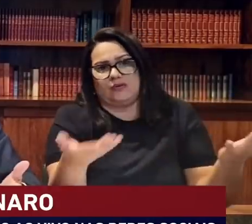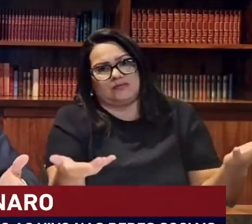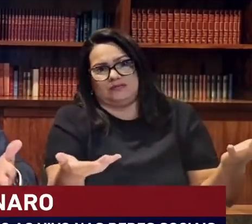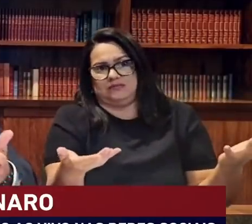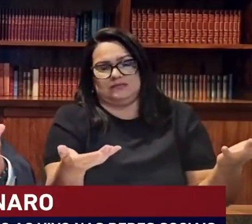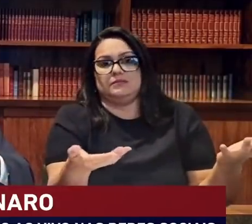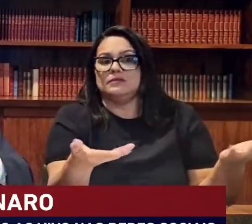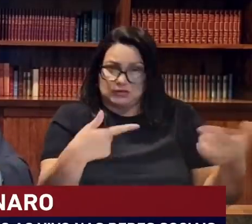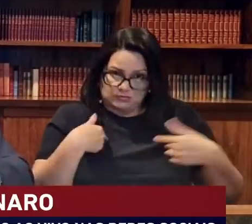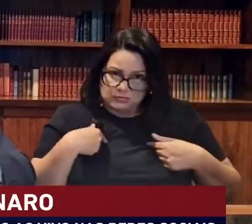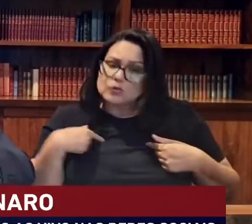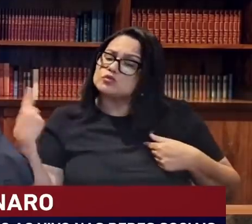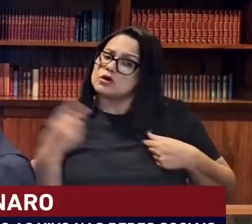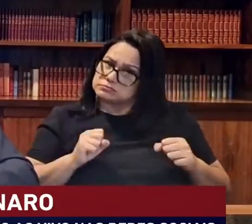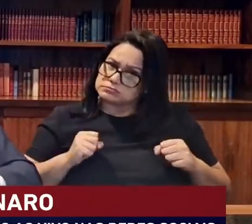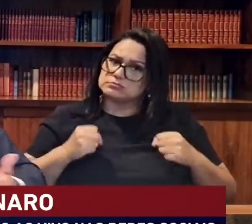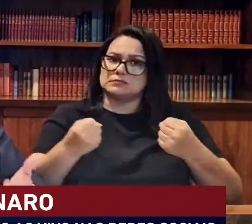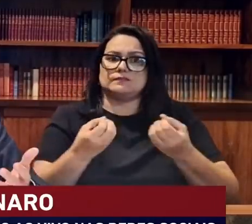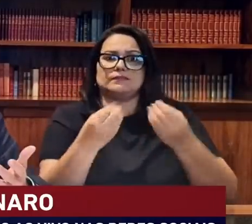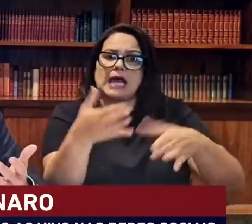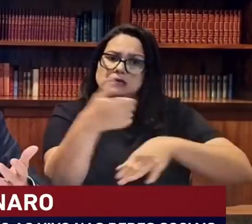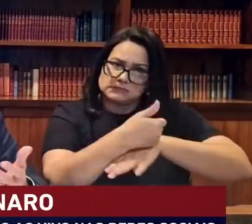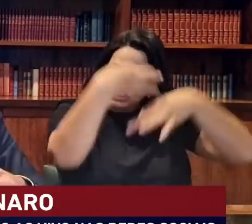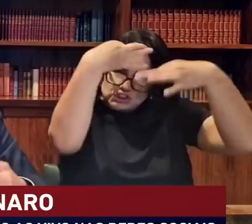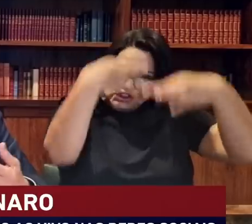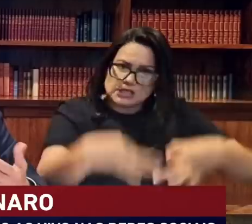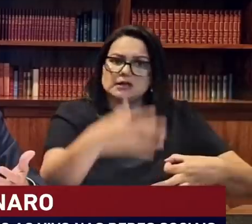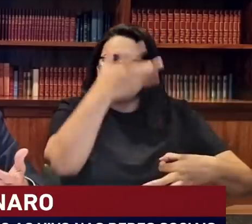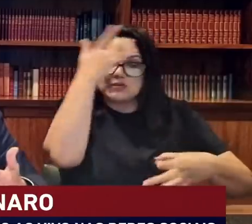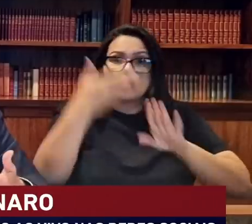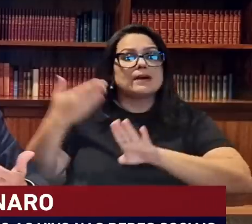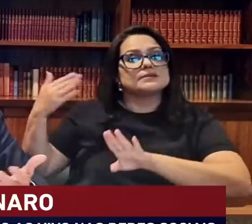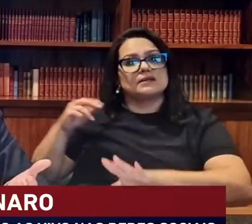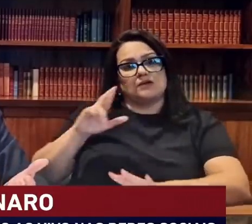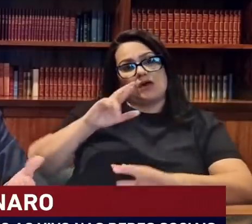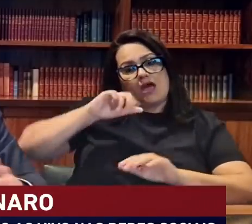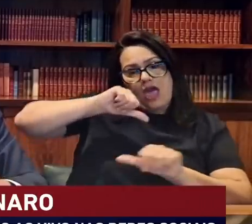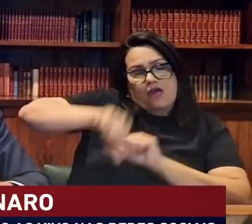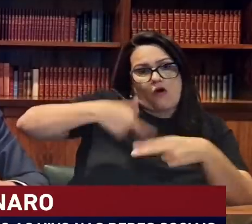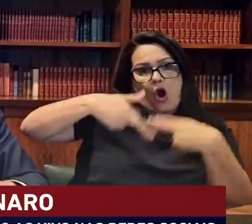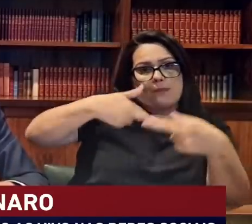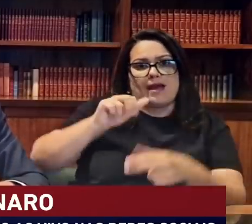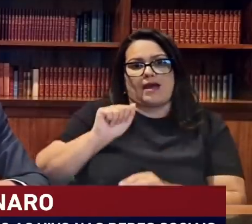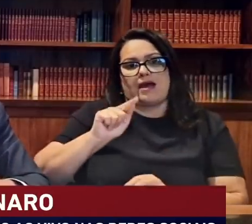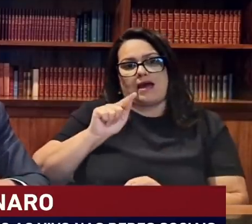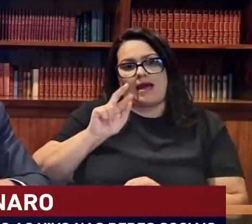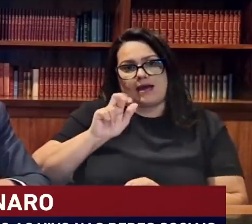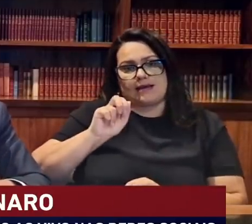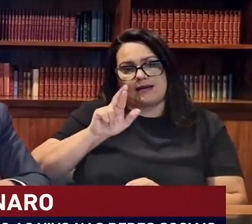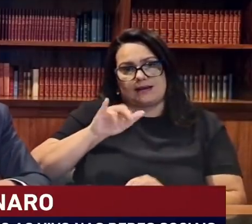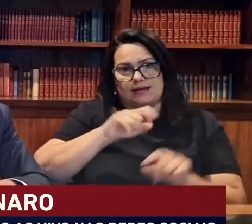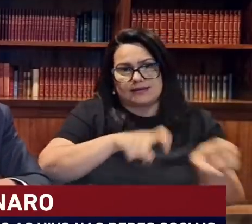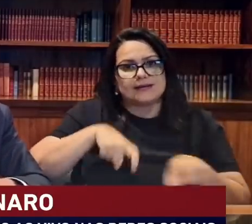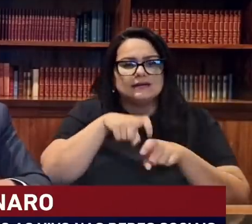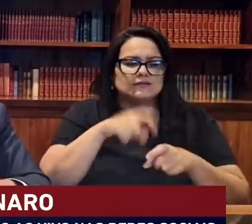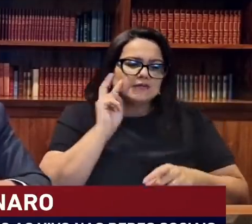pessoal que esteve na reforma agrária. Um pedaço de papel, essa pessoa fica independente. E a satisfação das pessoas quando